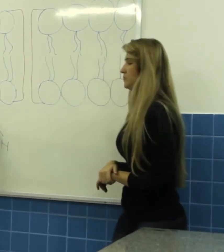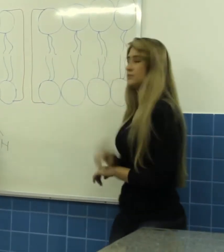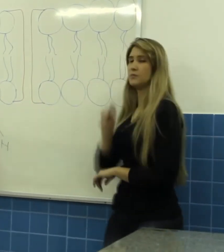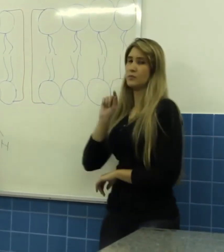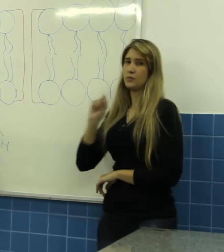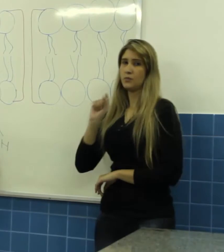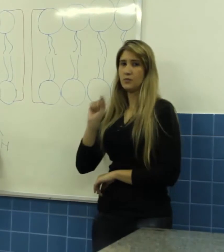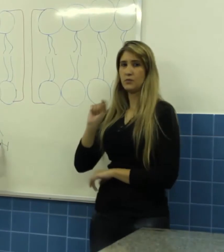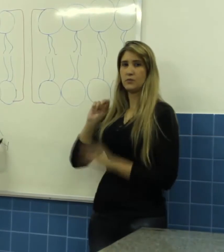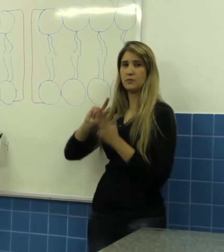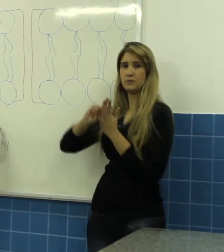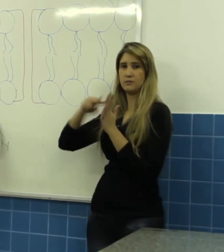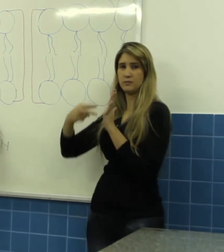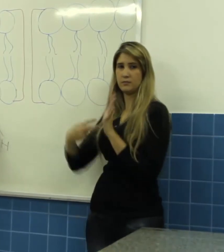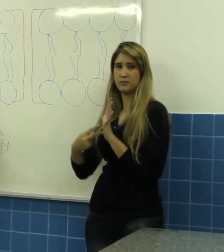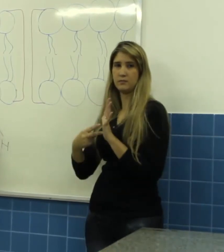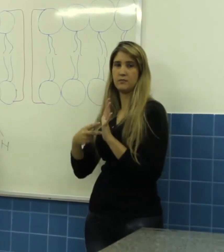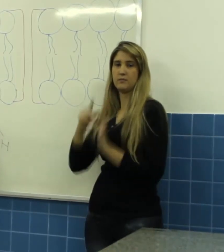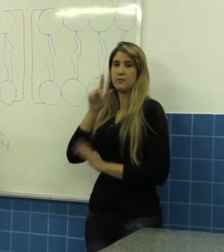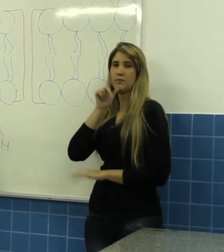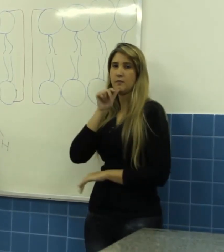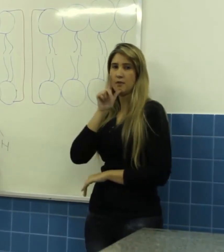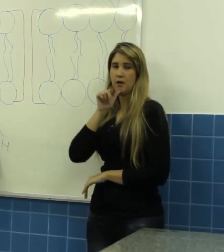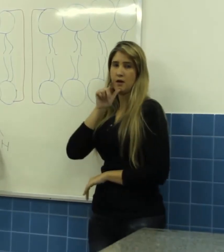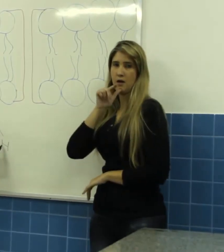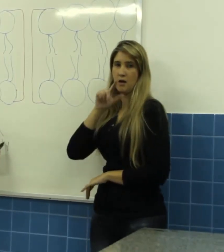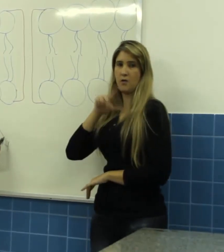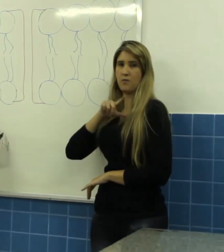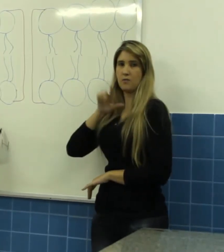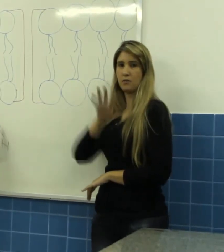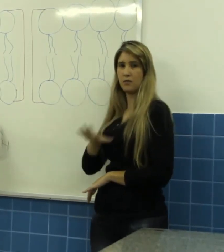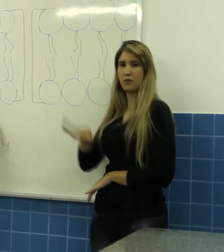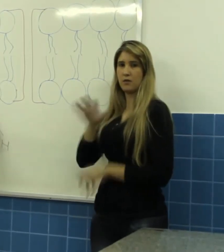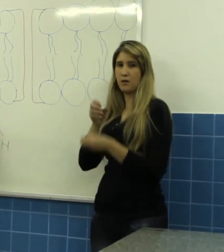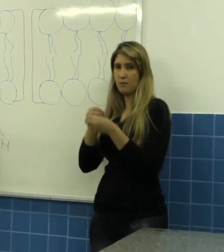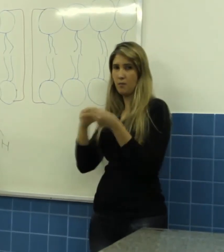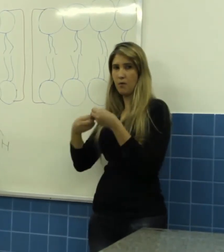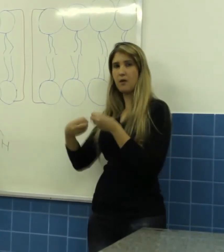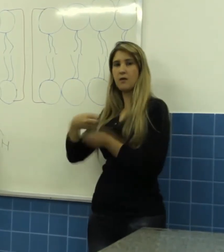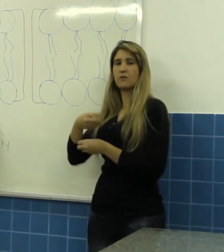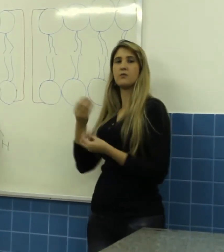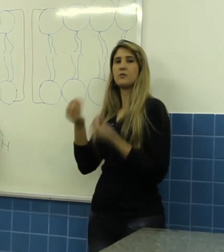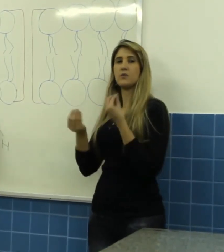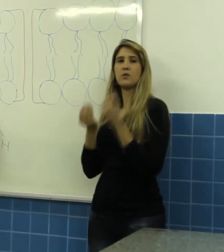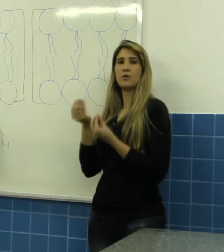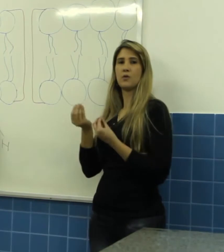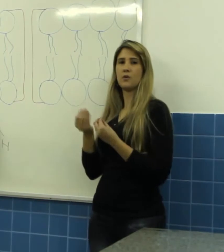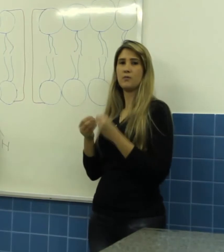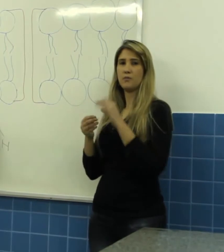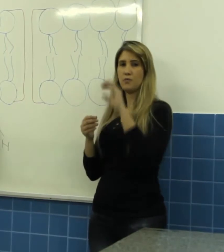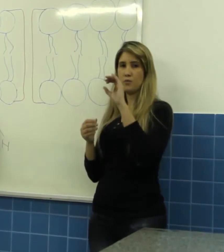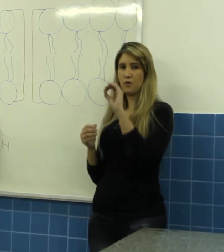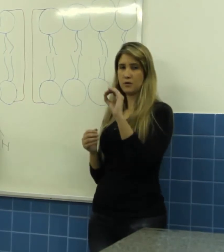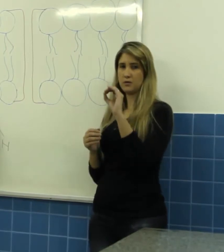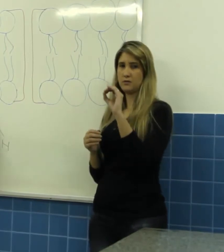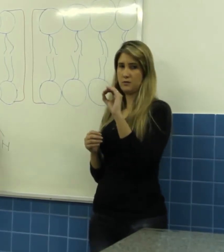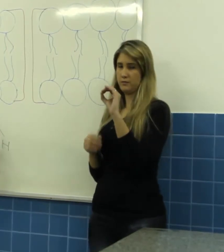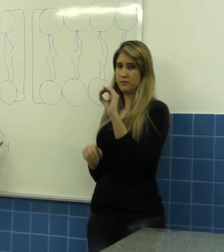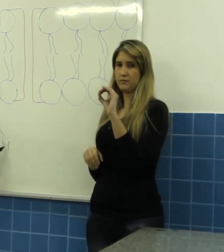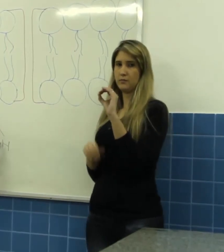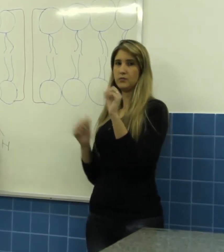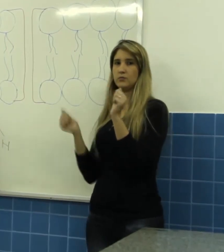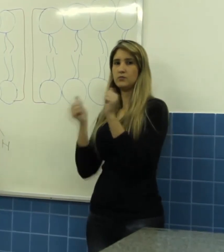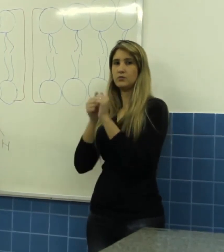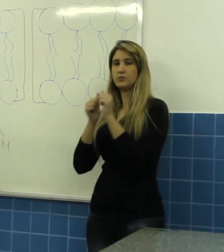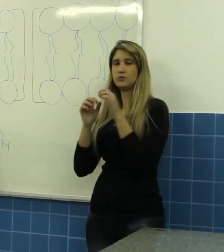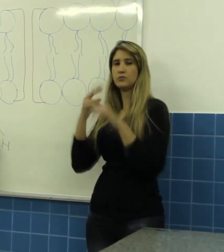Sabemos que a molécula de água, ela se forma pela associação do oxigênio